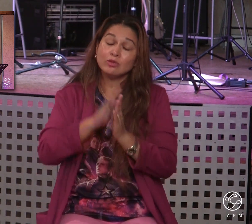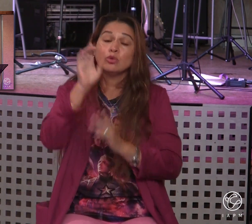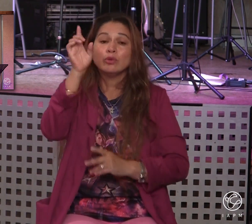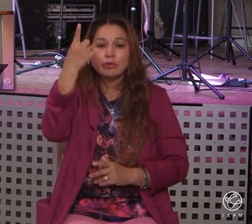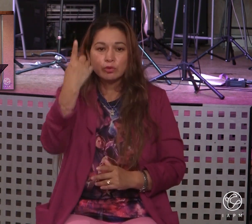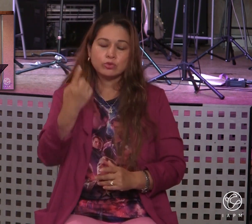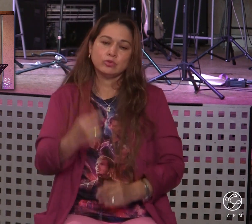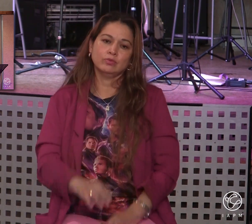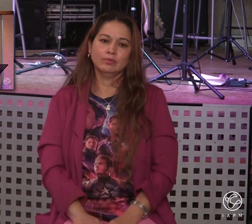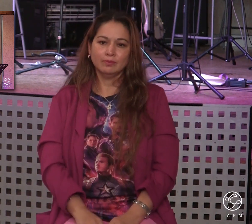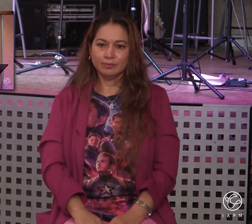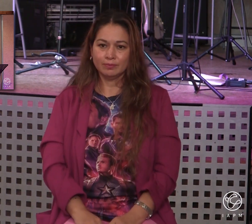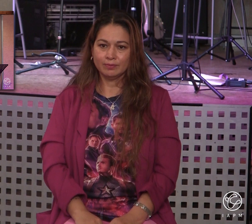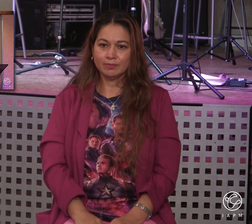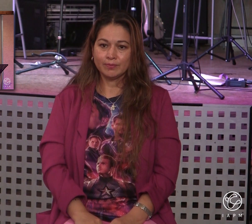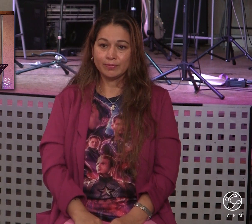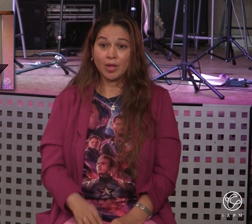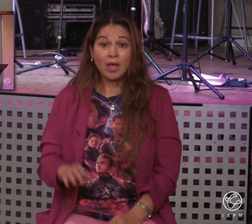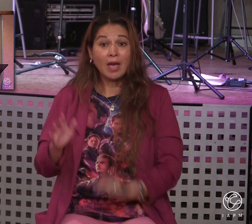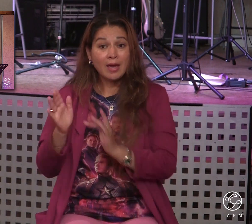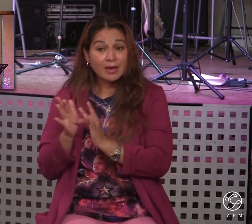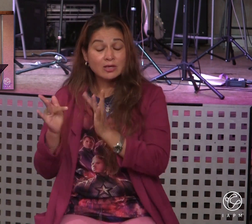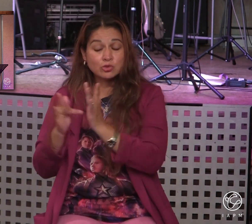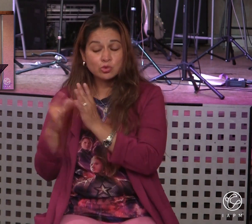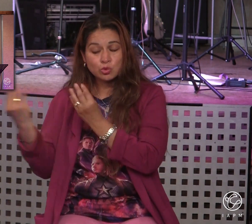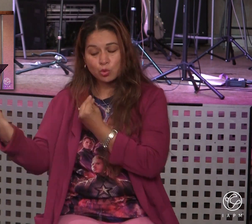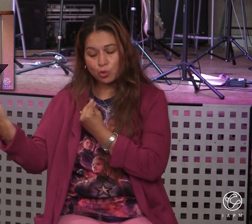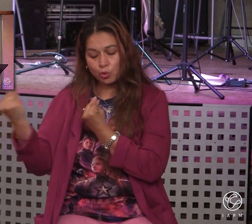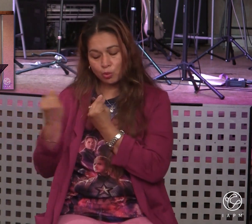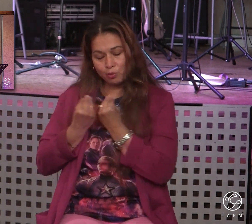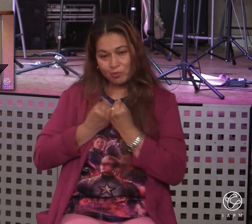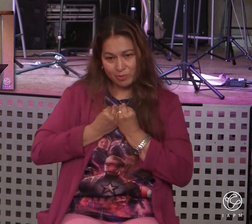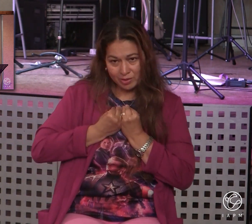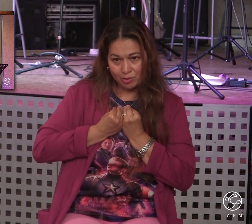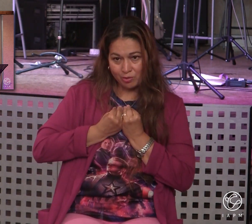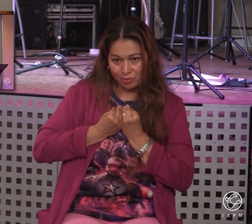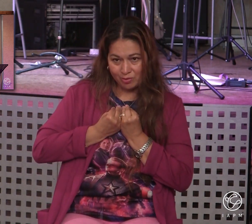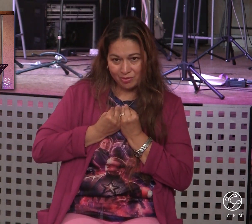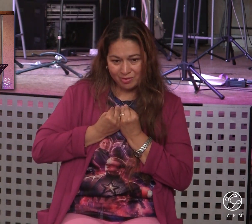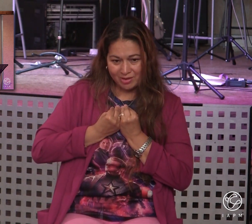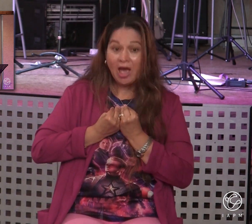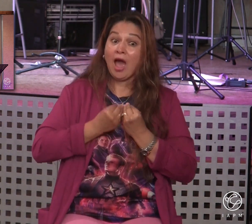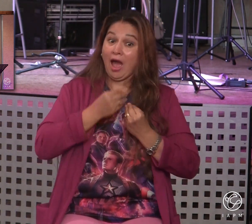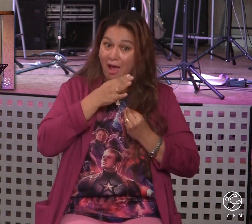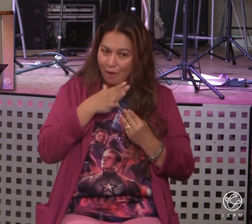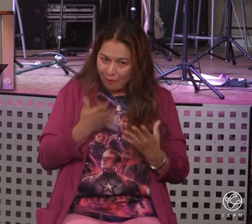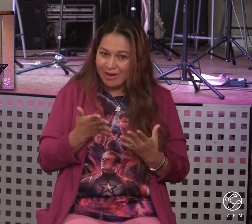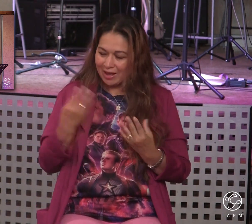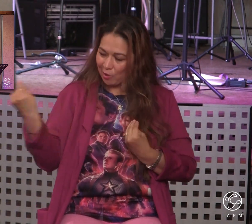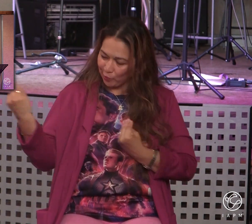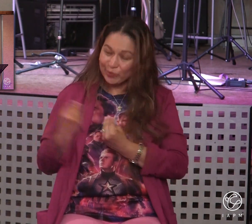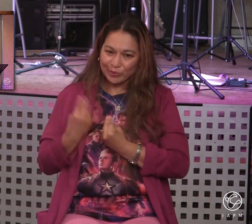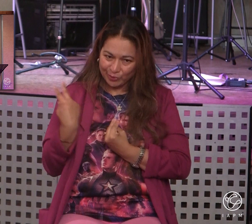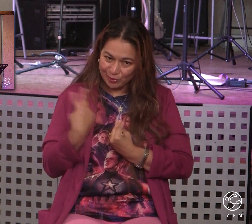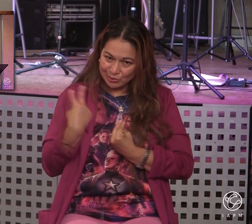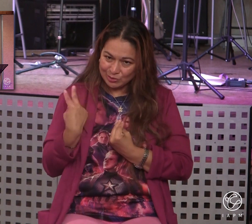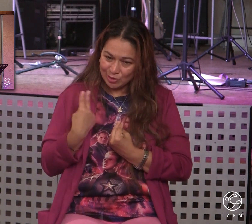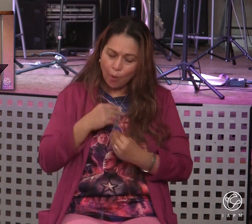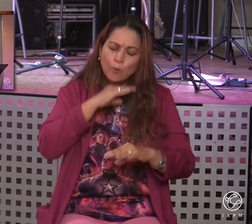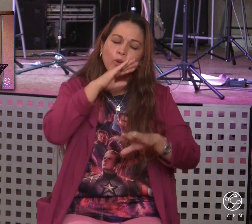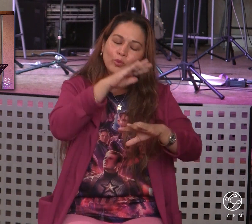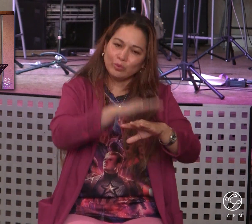conmigo, es por lo que yo voy a poder ser capaz de hacer la voluntad de mi Padre que está en los